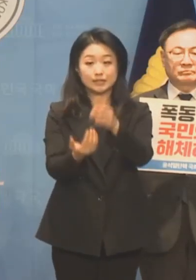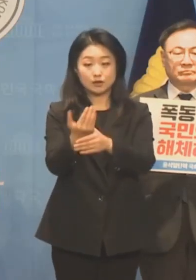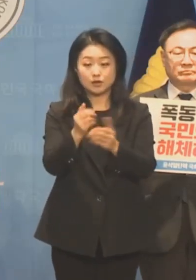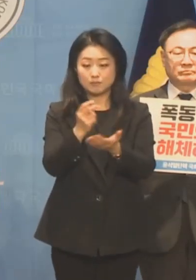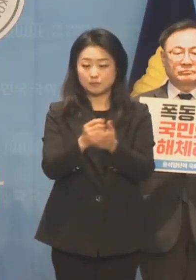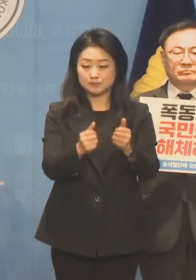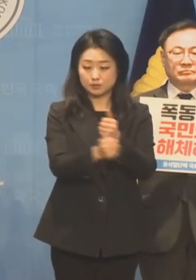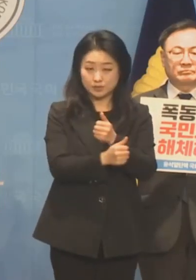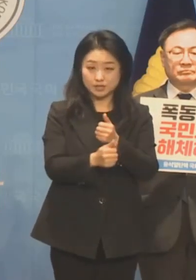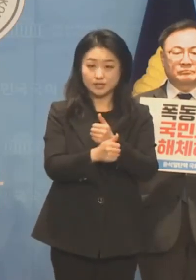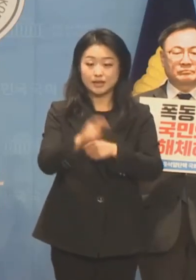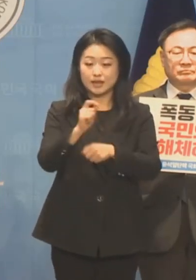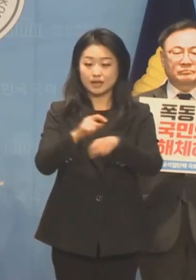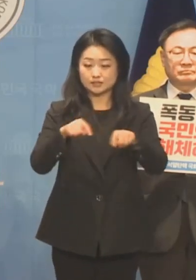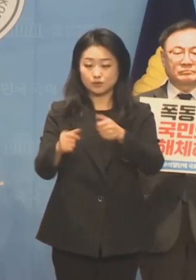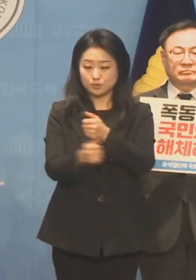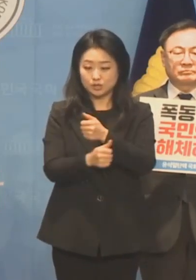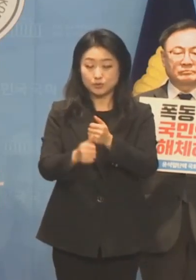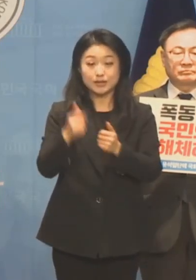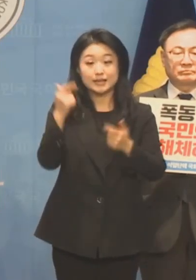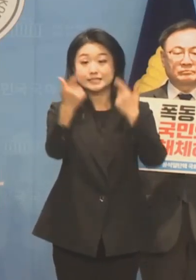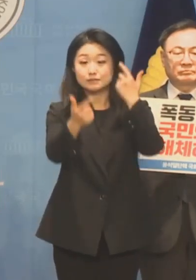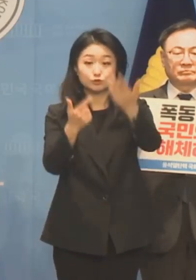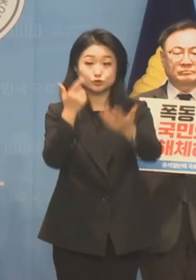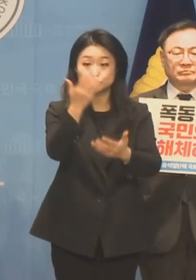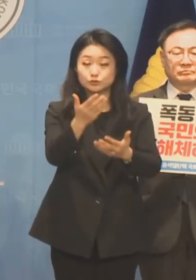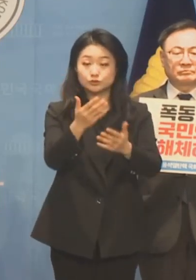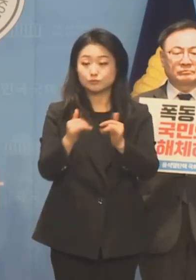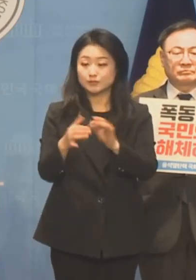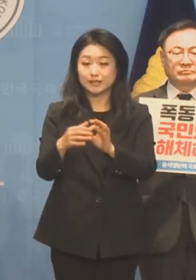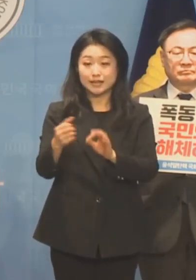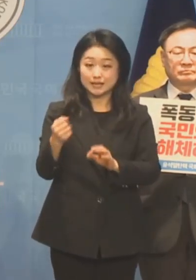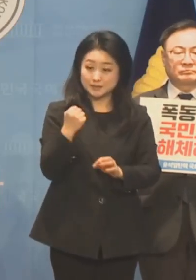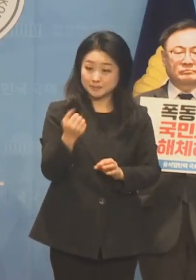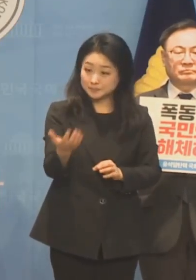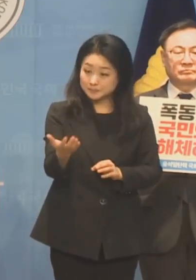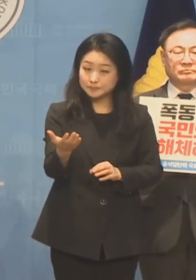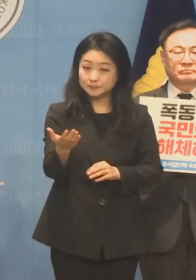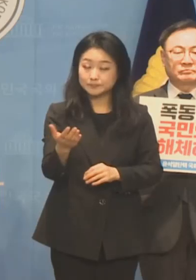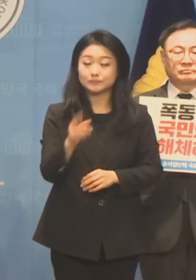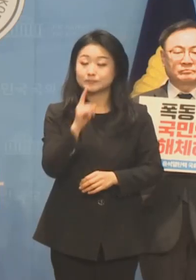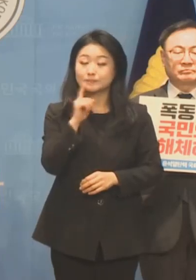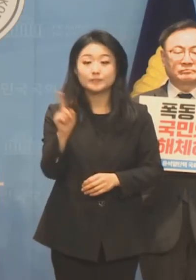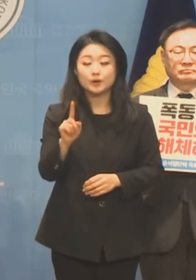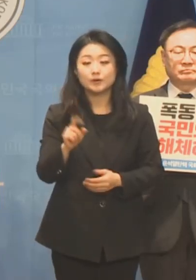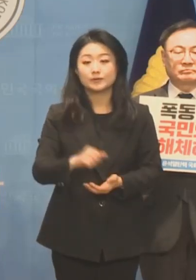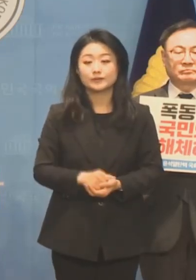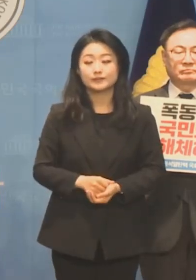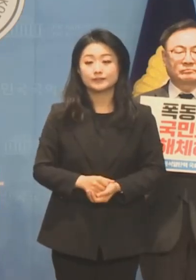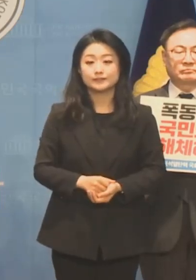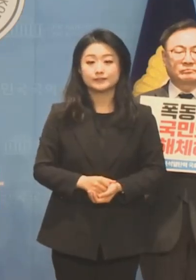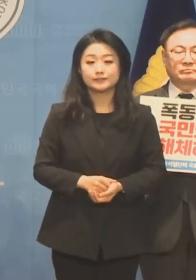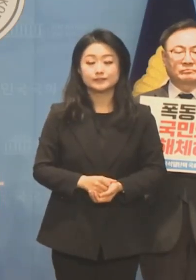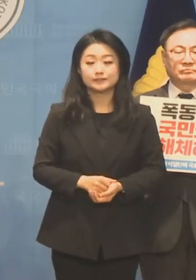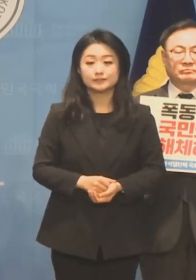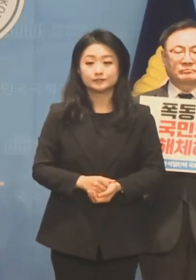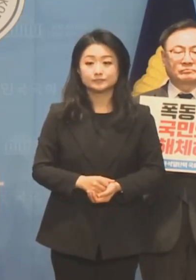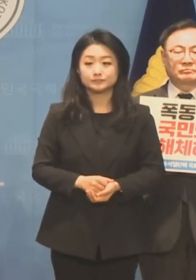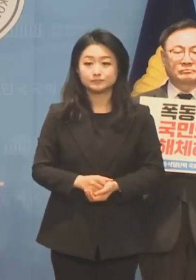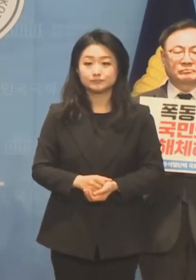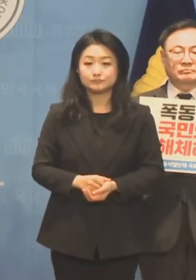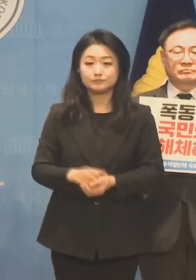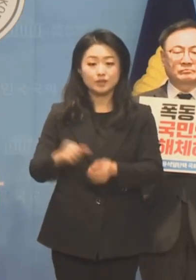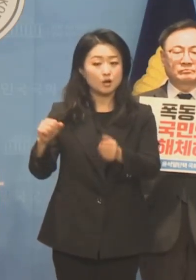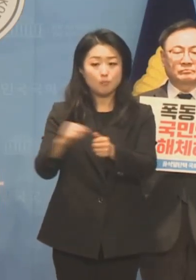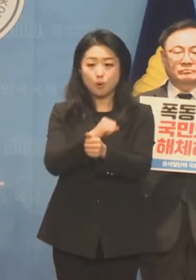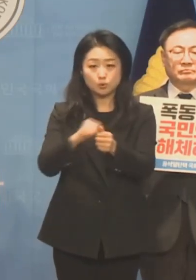법사위와 행안위 질의가 있었습니다. 집권 여당인 국민의힘의 대응은 한결같았습니다. 그들을 폭도로